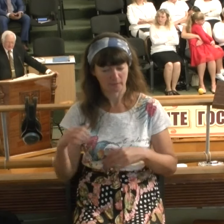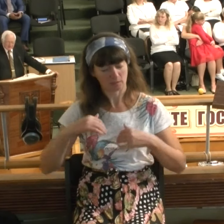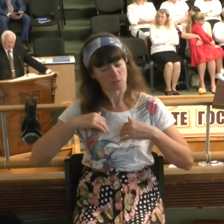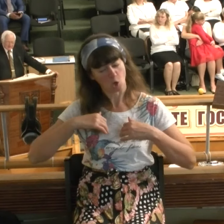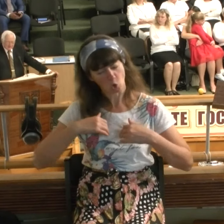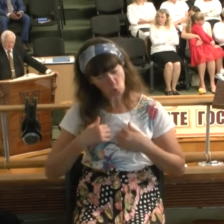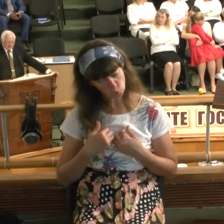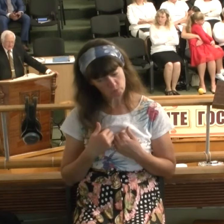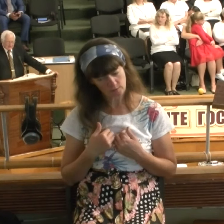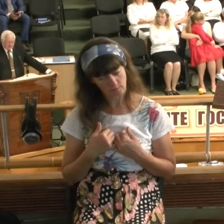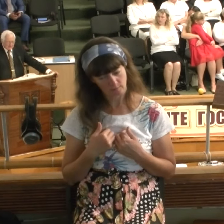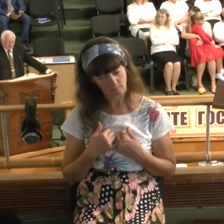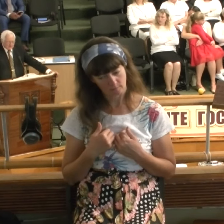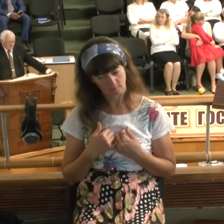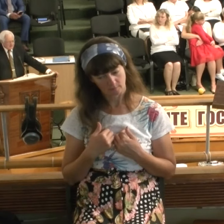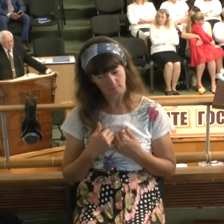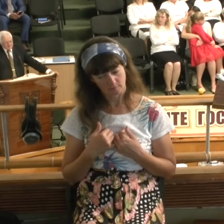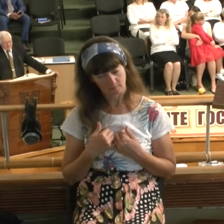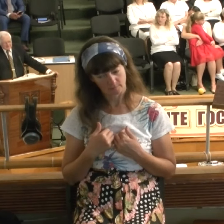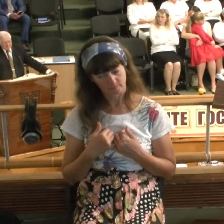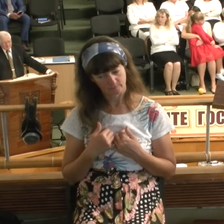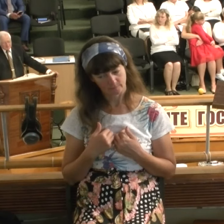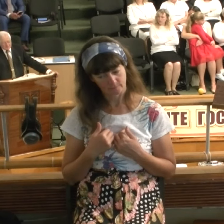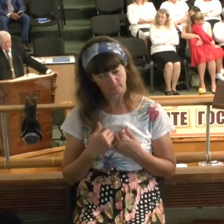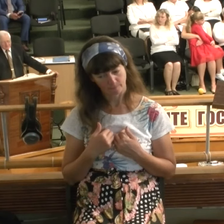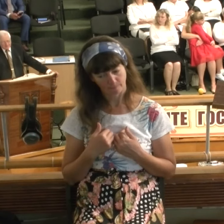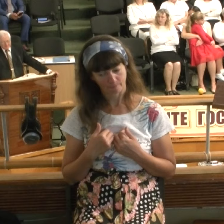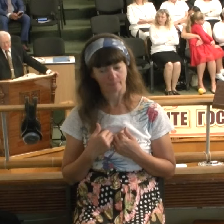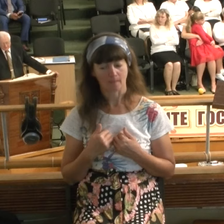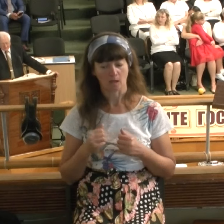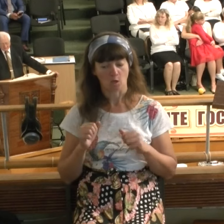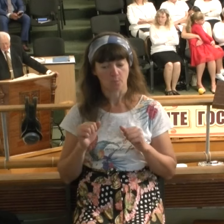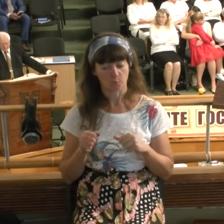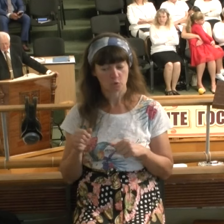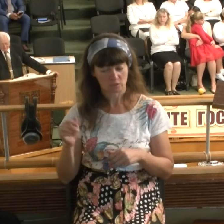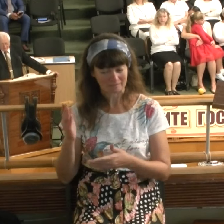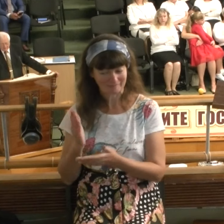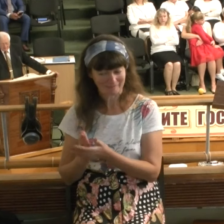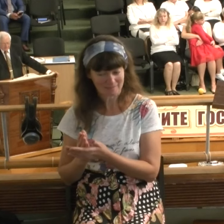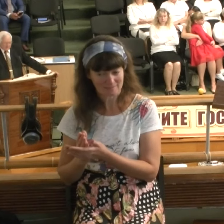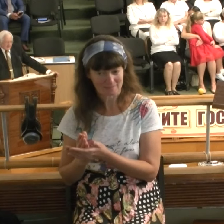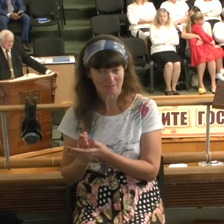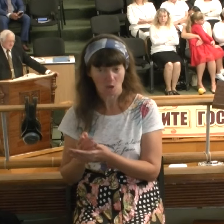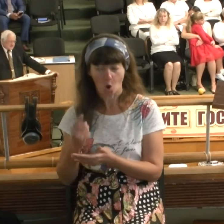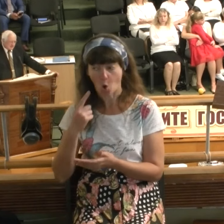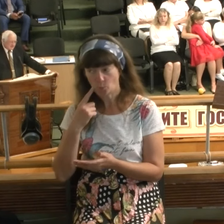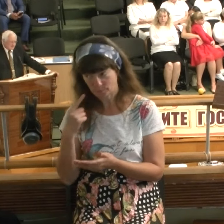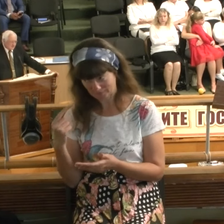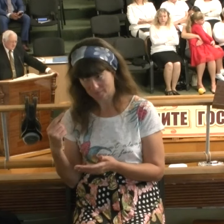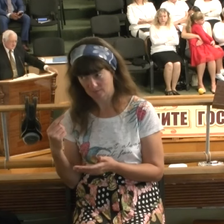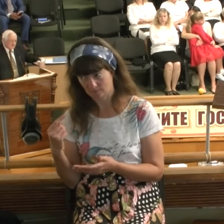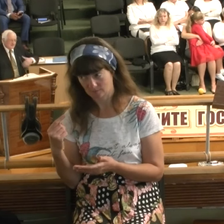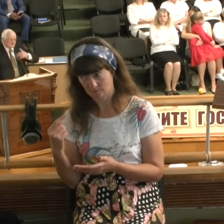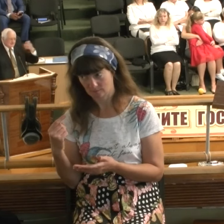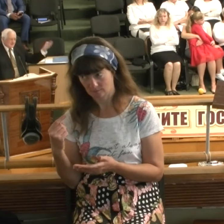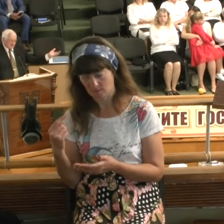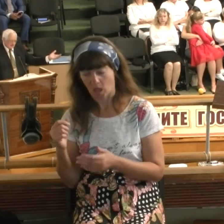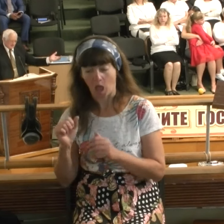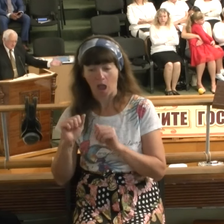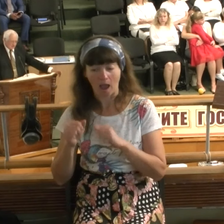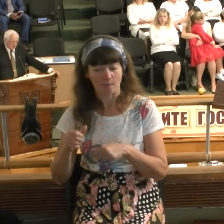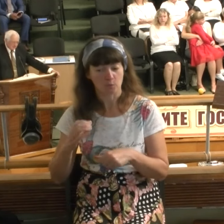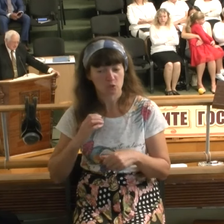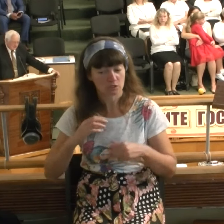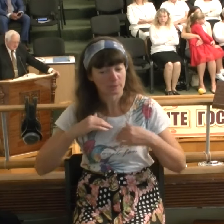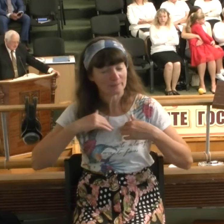печальный, он бывает печален, потому что обижен, а бывает печален, потому что